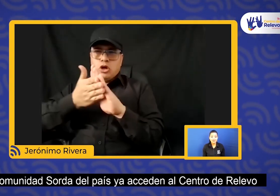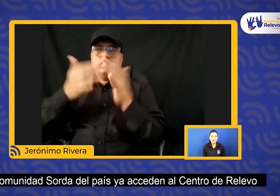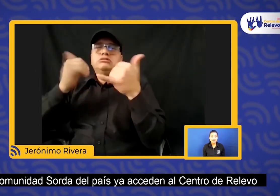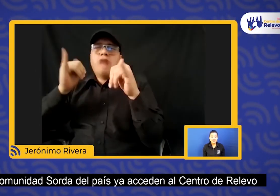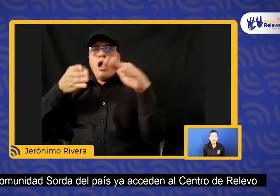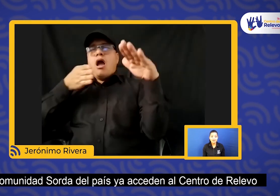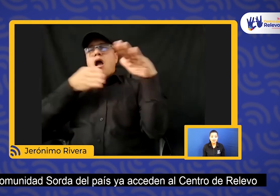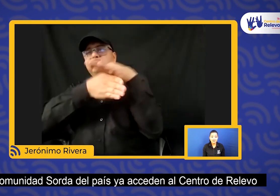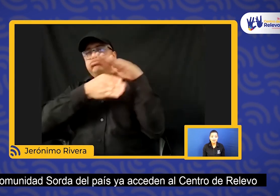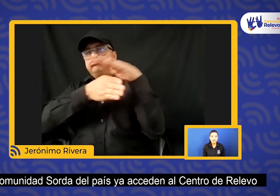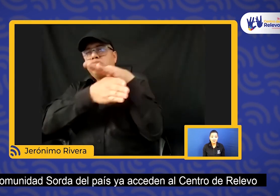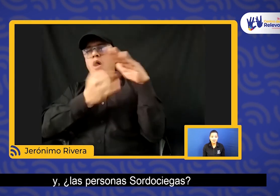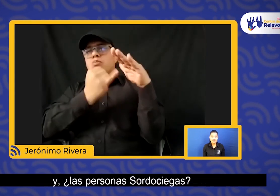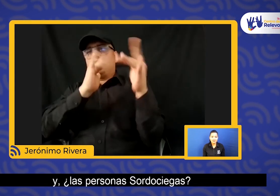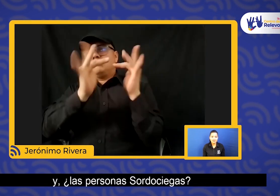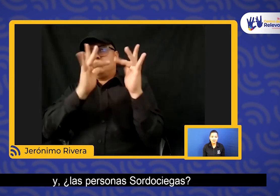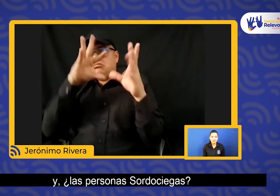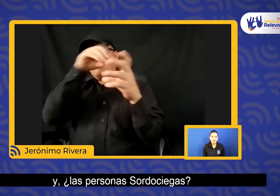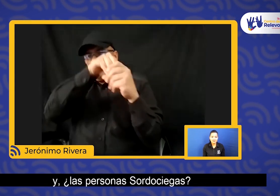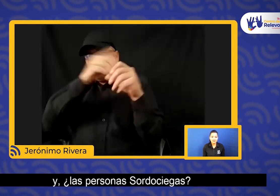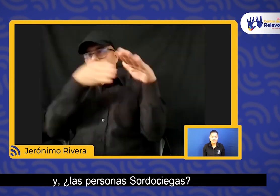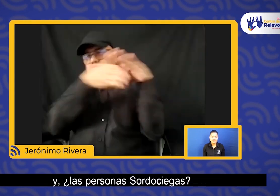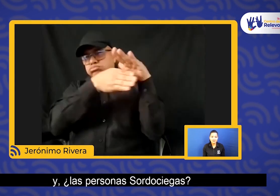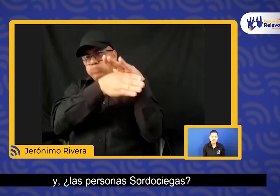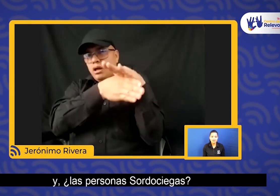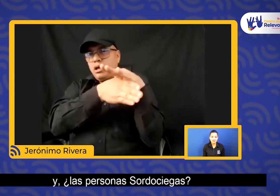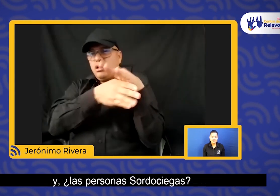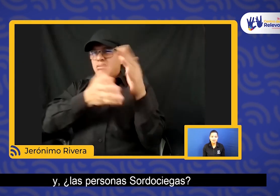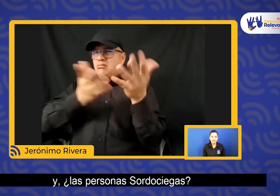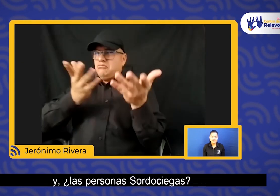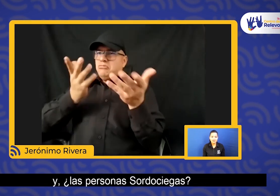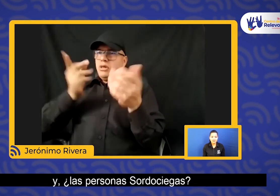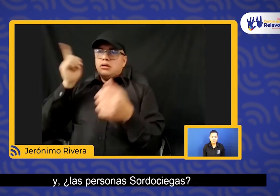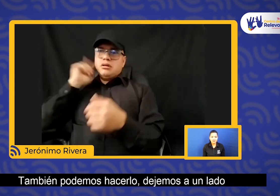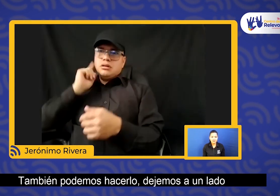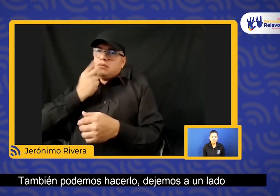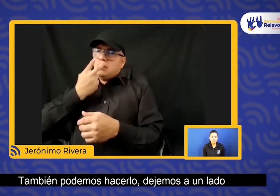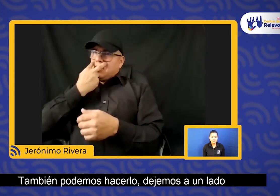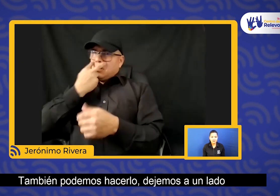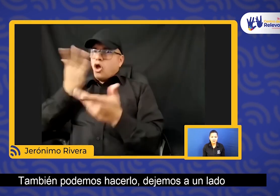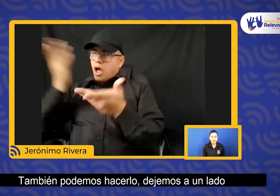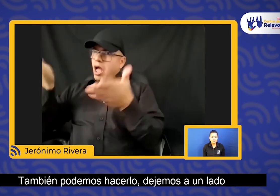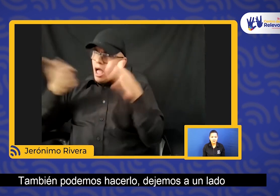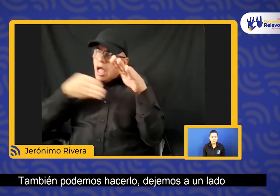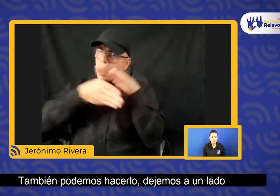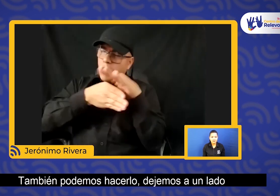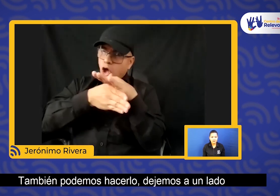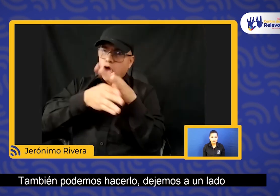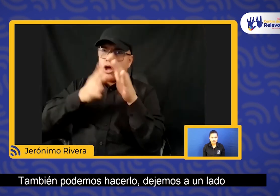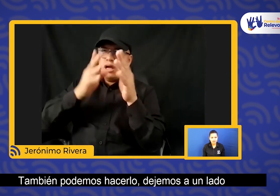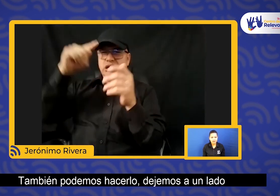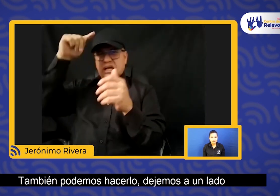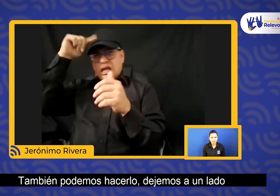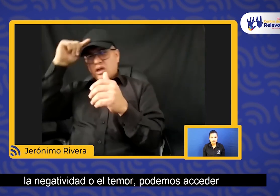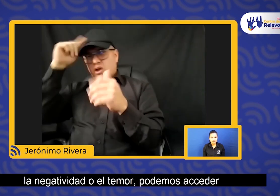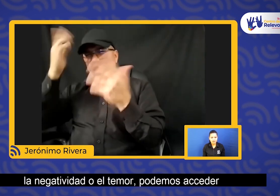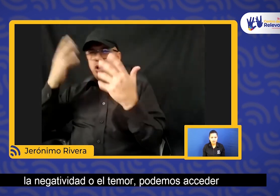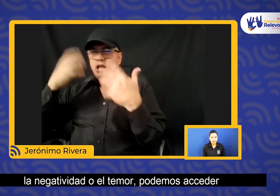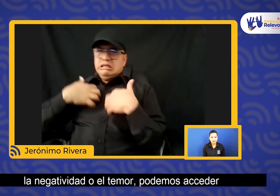acceden al Centro de Relevo y las personas sordociegas? También podemos hacerlo. Dejemos a un lado la negatividad